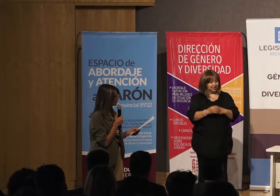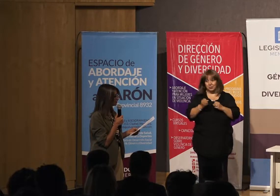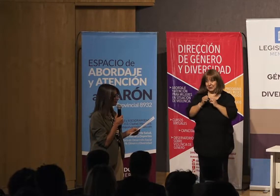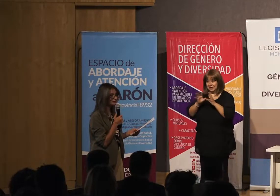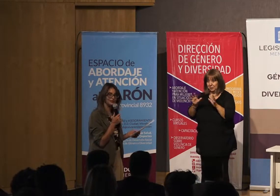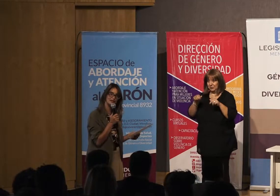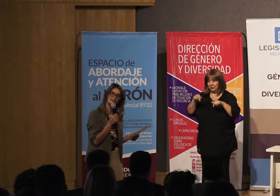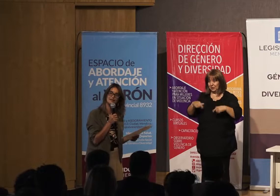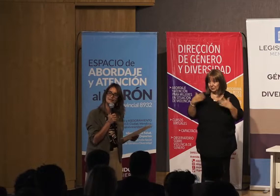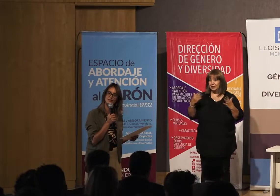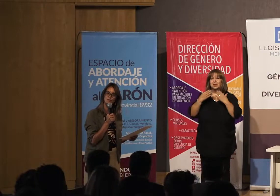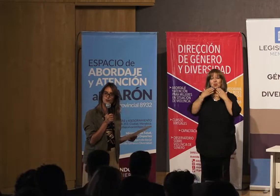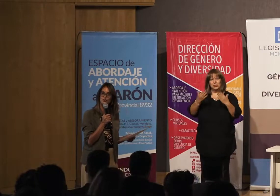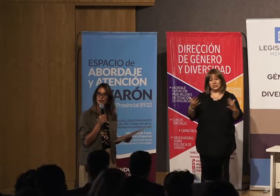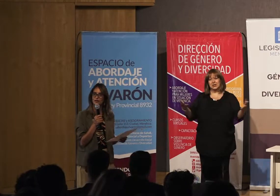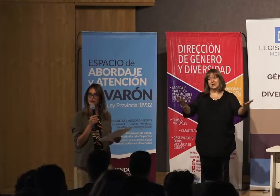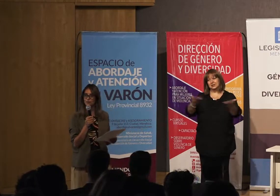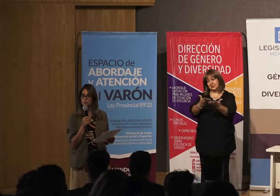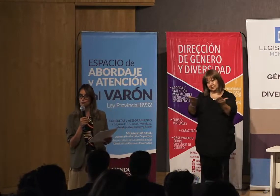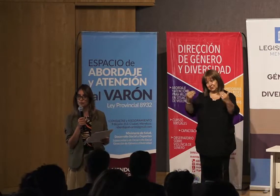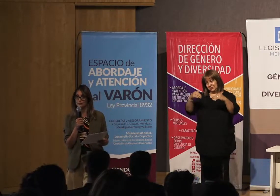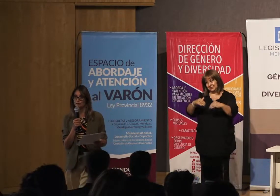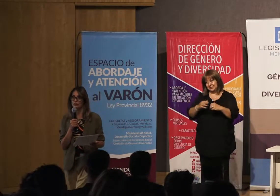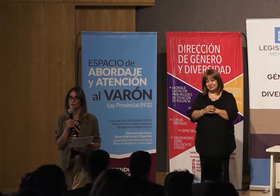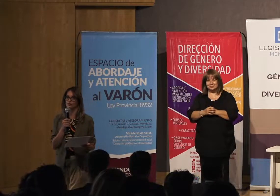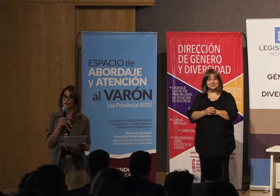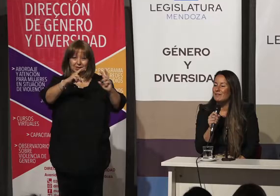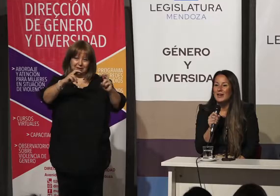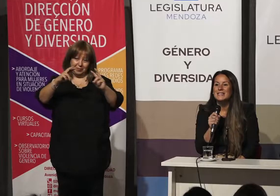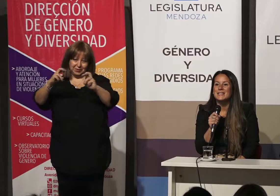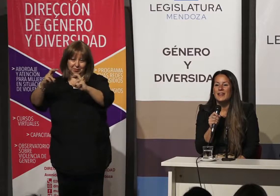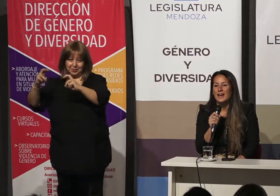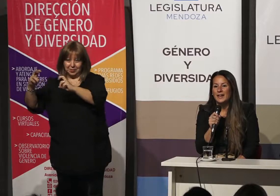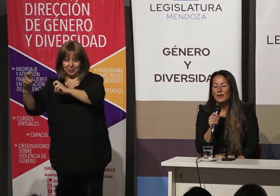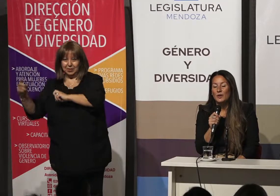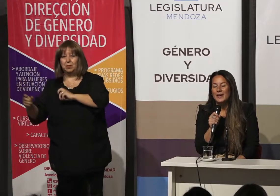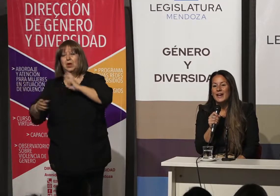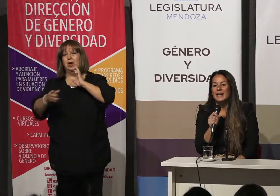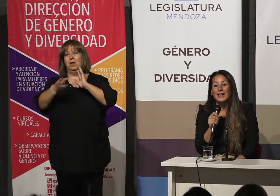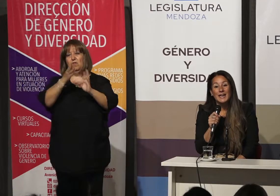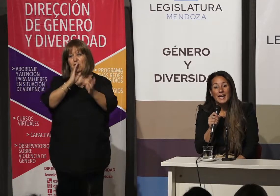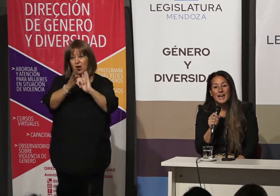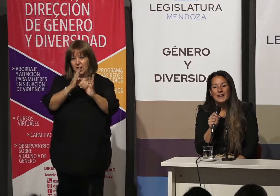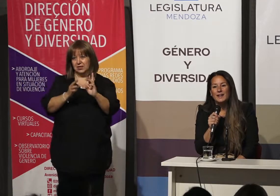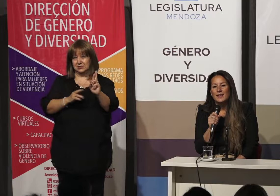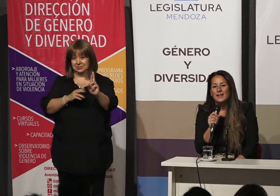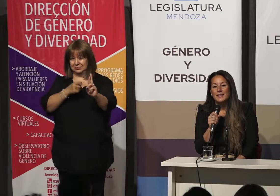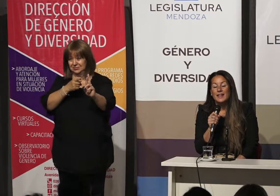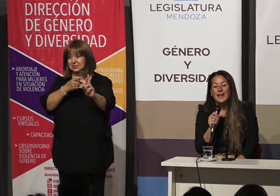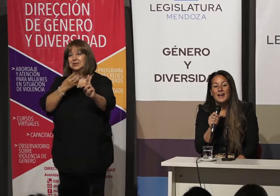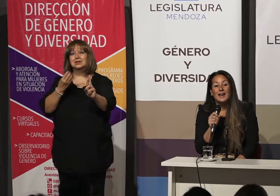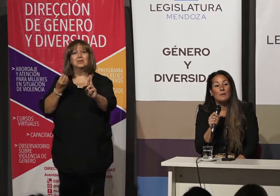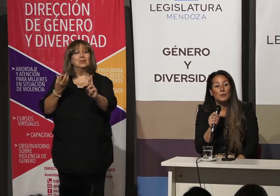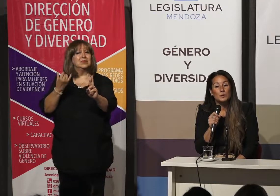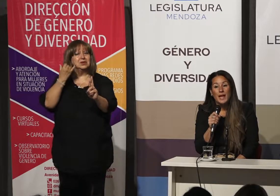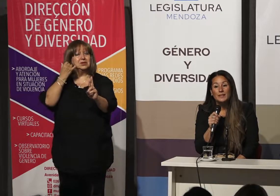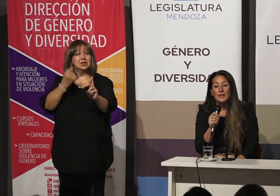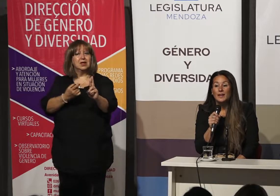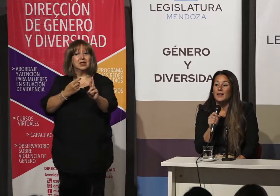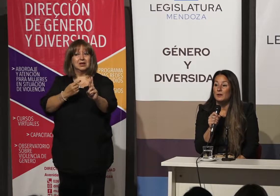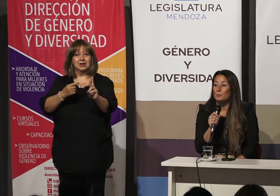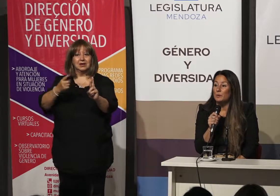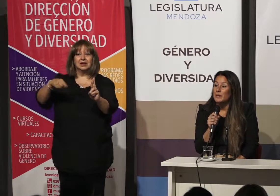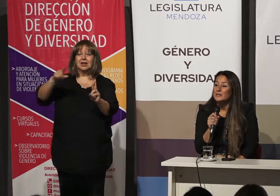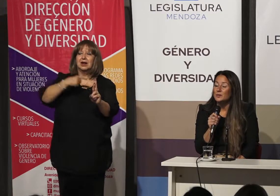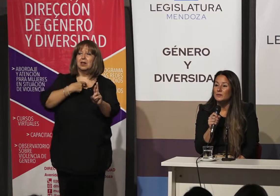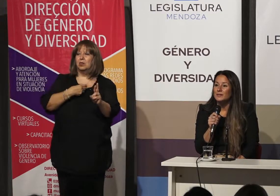comienzo a las jornadas y gracias al público en general por participar en esta jornada. La violencia de género requiere de la voluntad